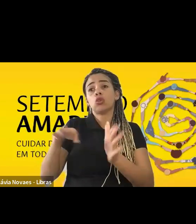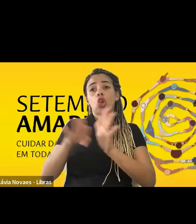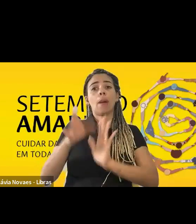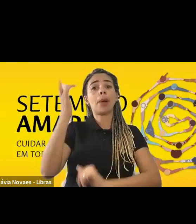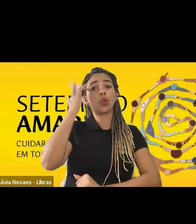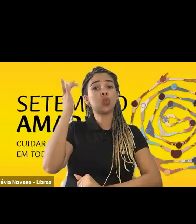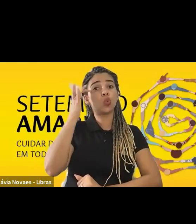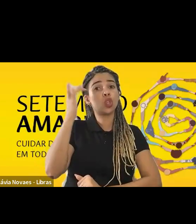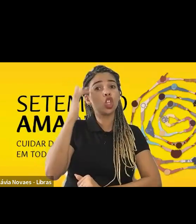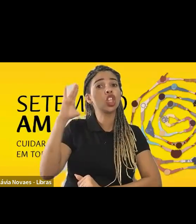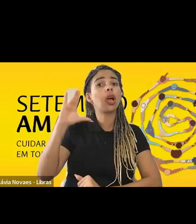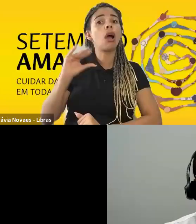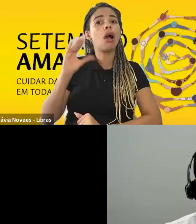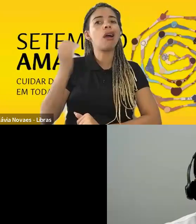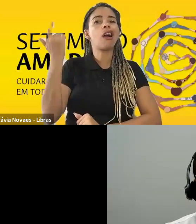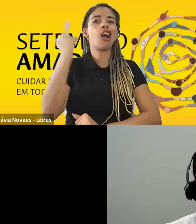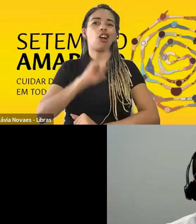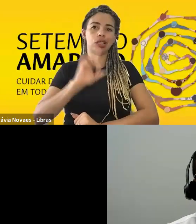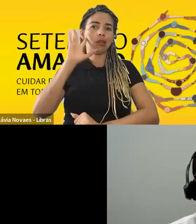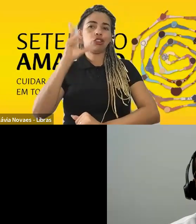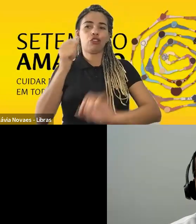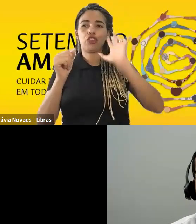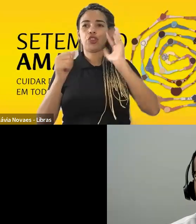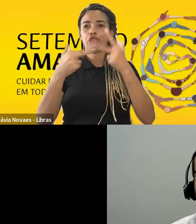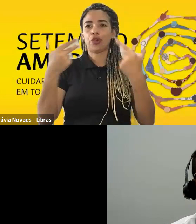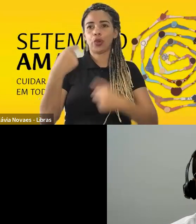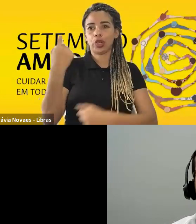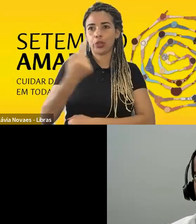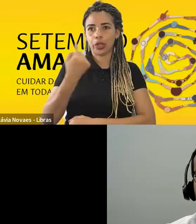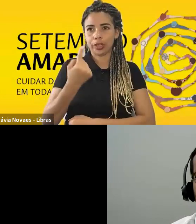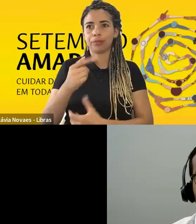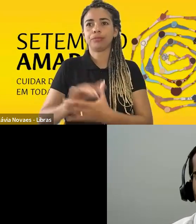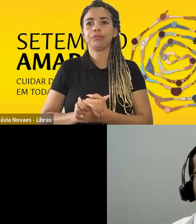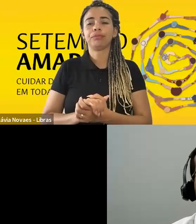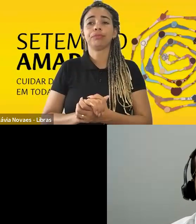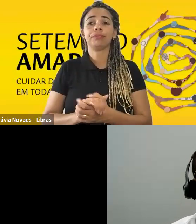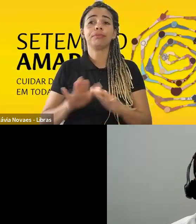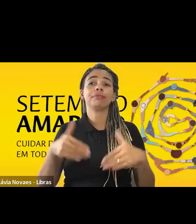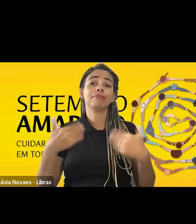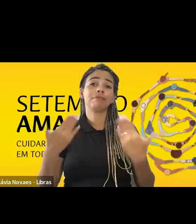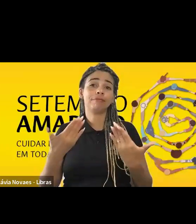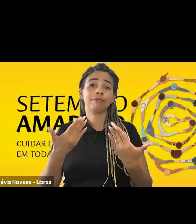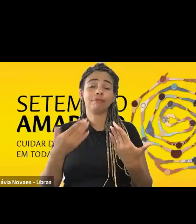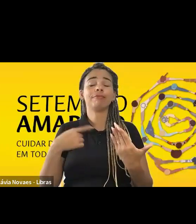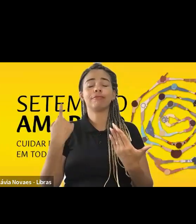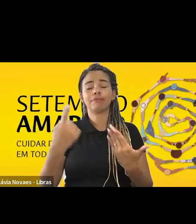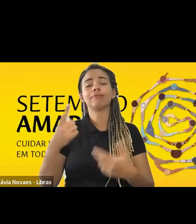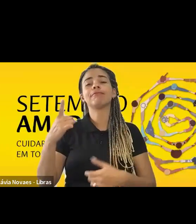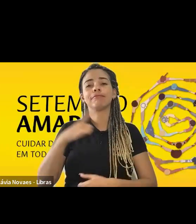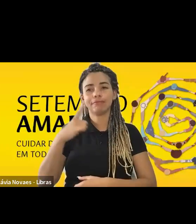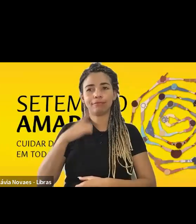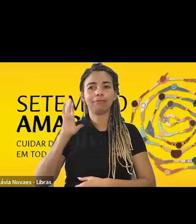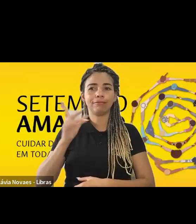ora, veja o quanto nós somos pessoas que temos uma dificuldade